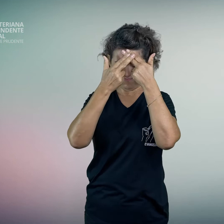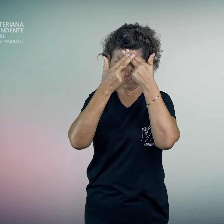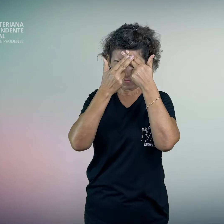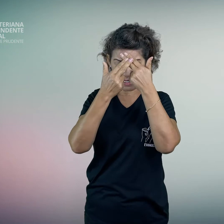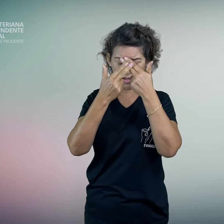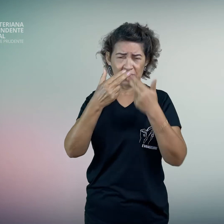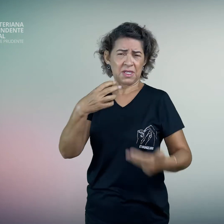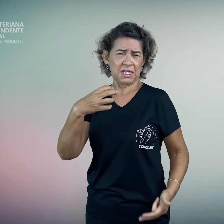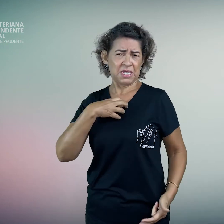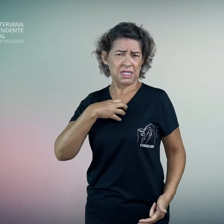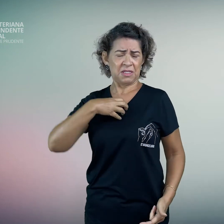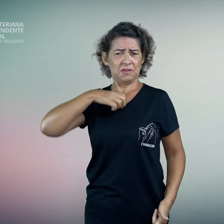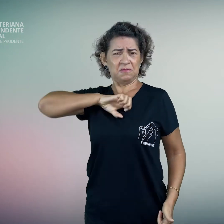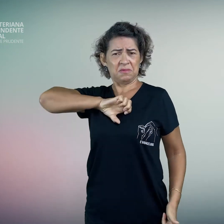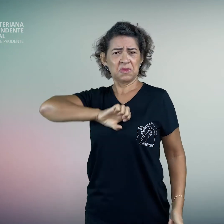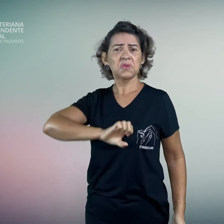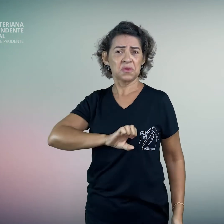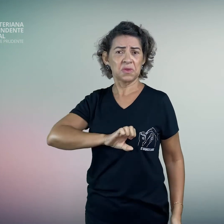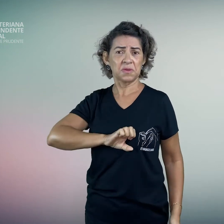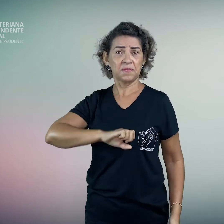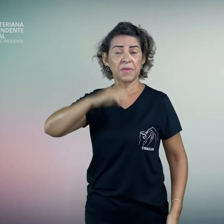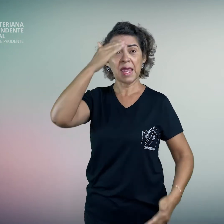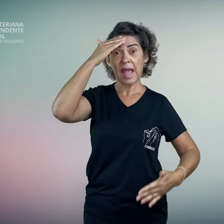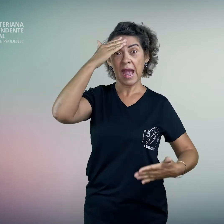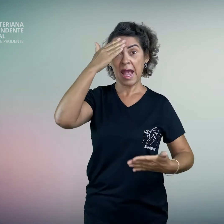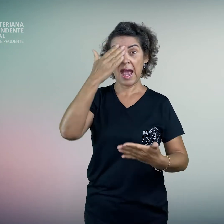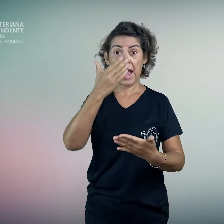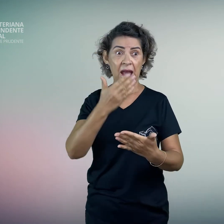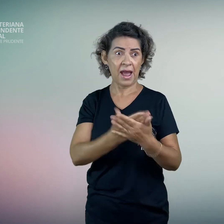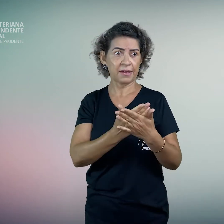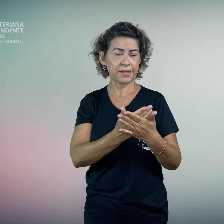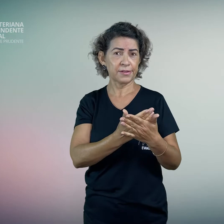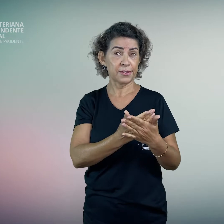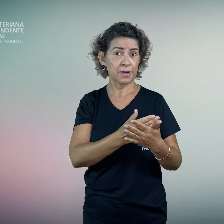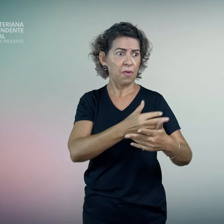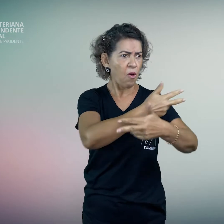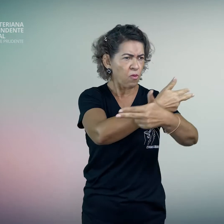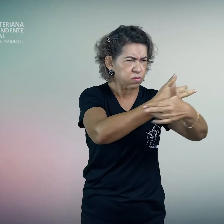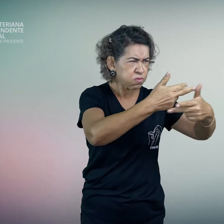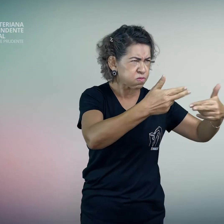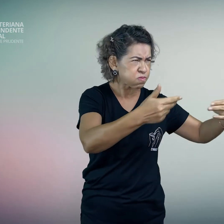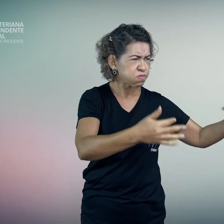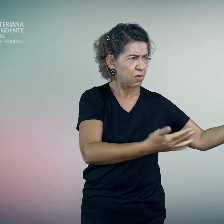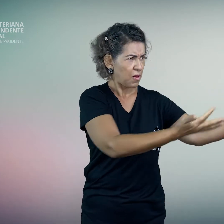dá extremo valor ao que outras pessoas pensam a seu respeito, mesmo que